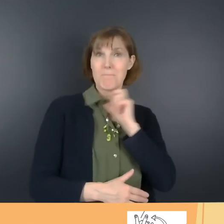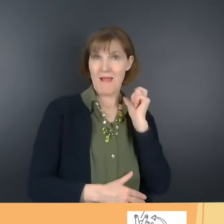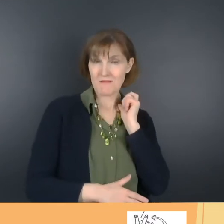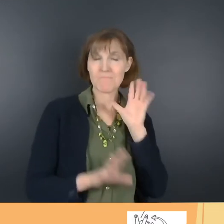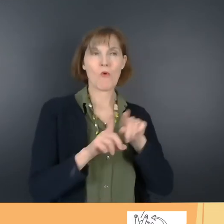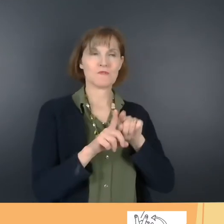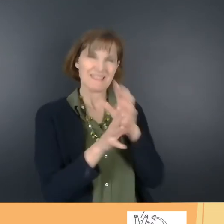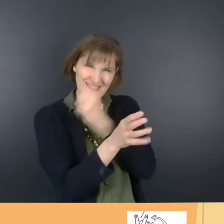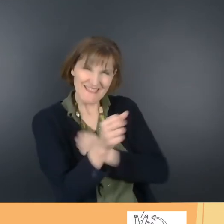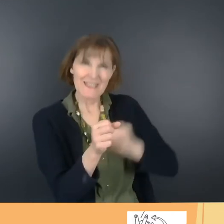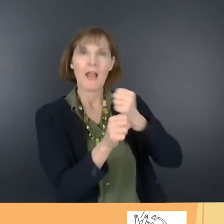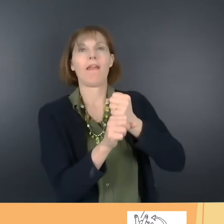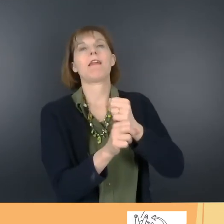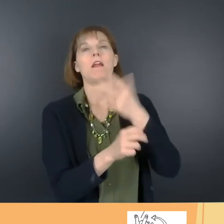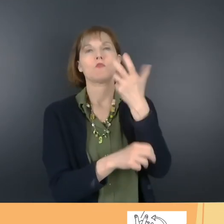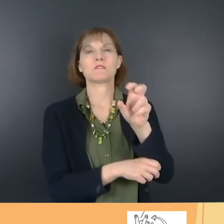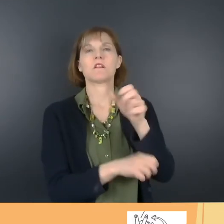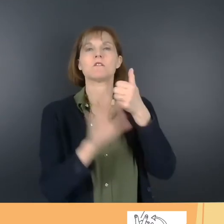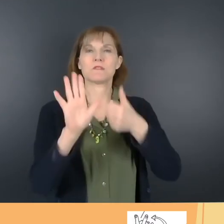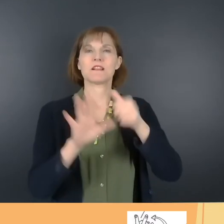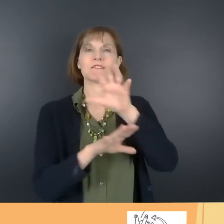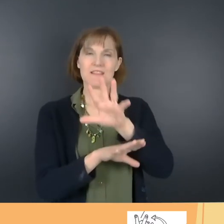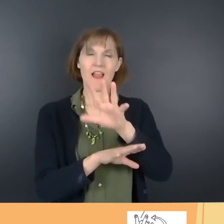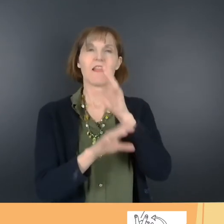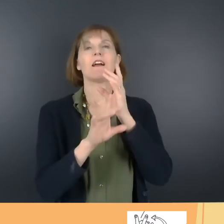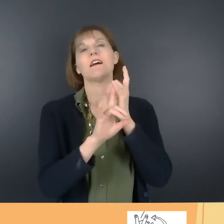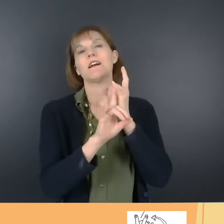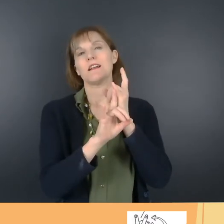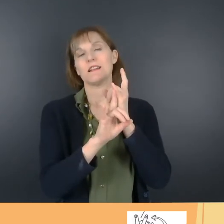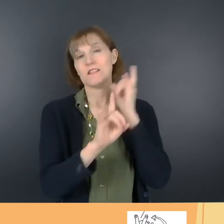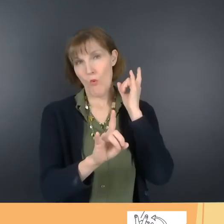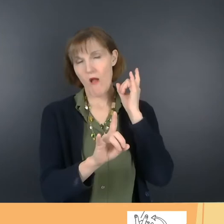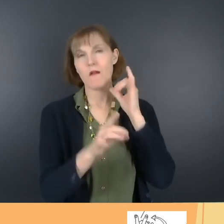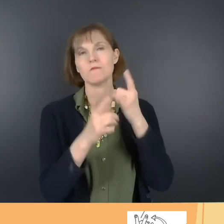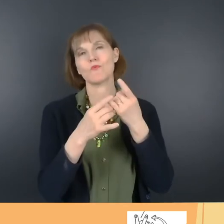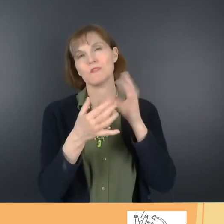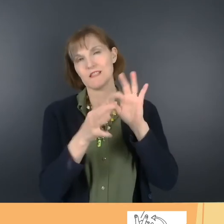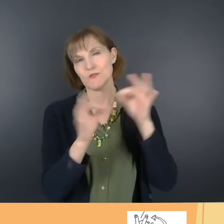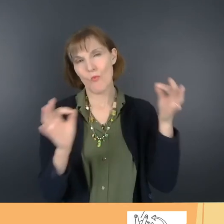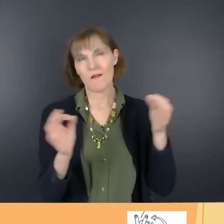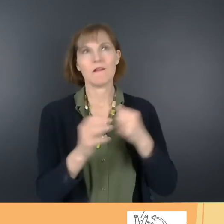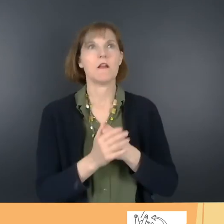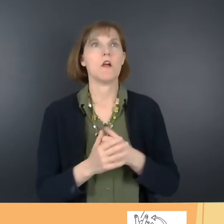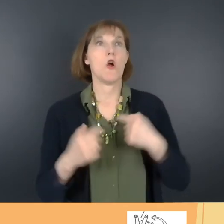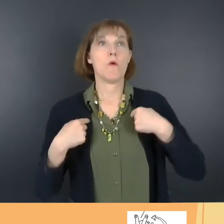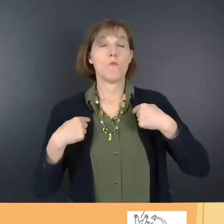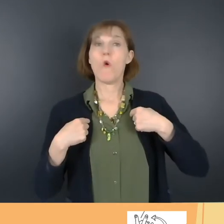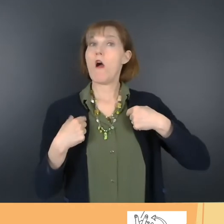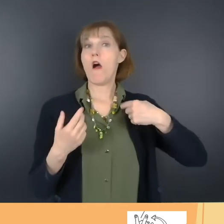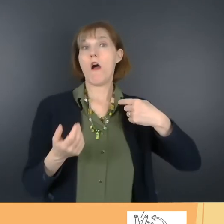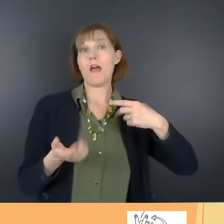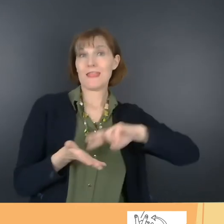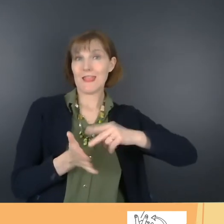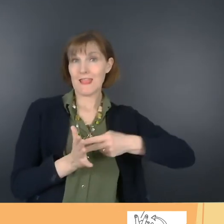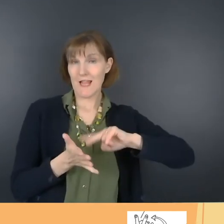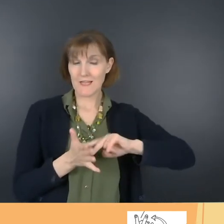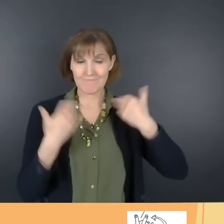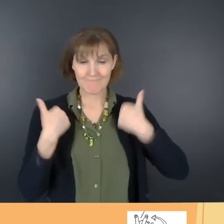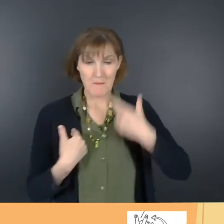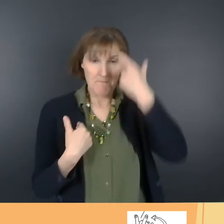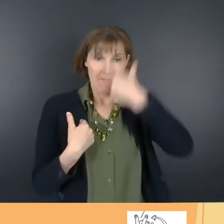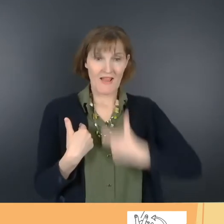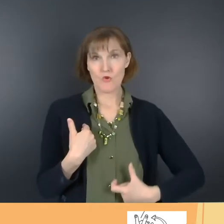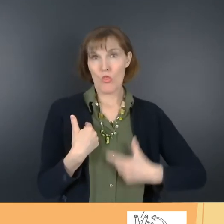fondateur de 365 histoires, pas seulement, mais au moins de 365 histoires. Et donc, moi, Nathalie,